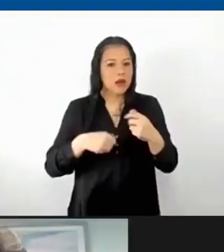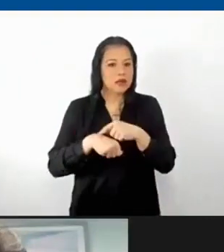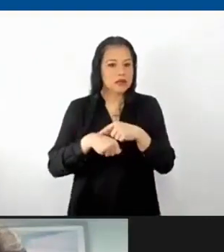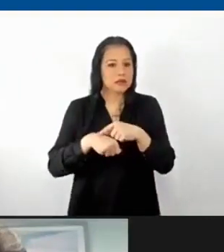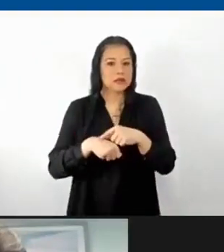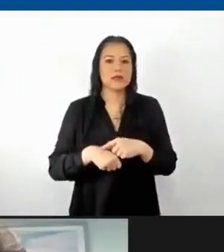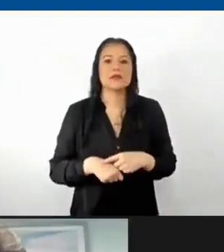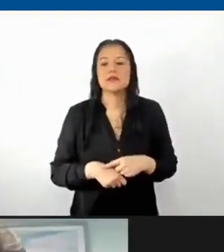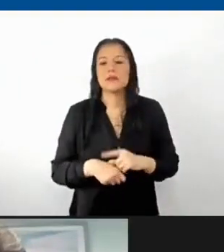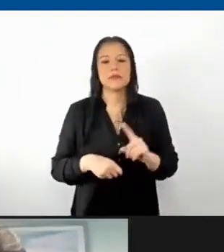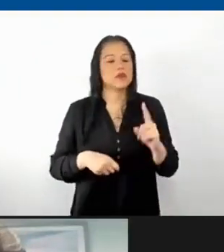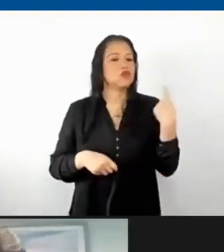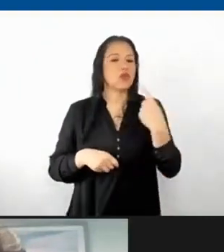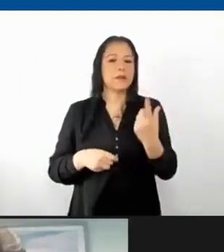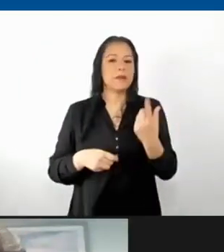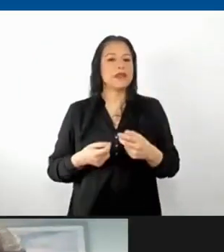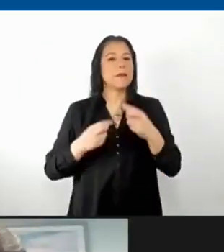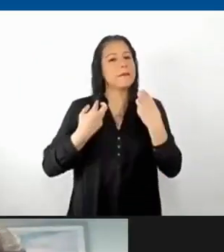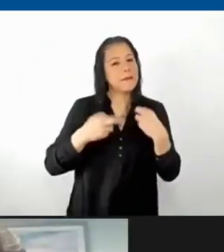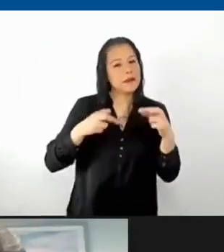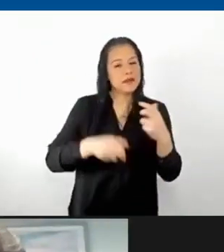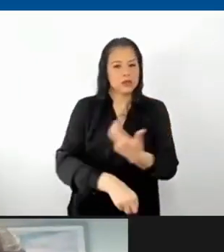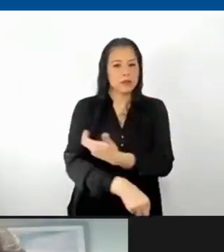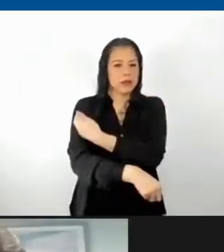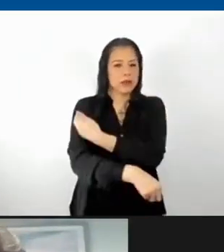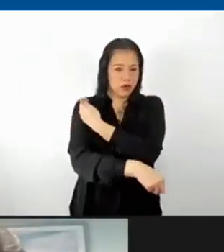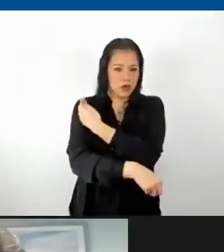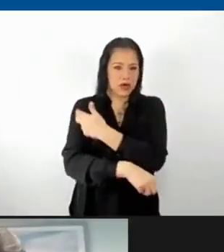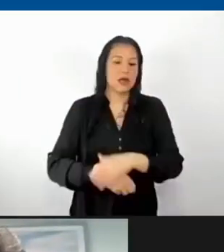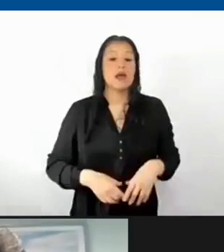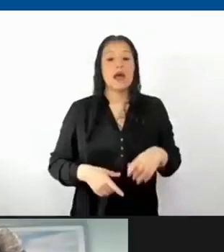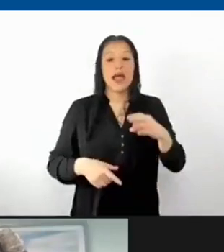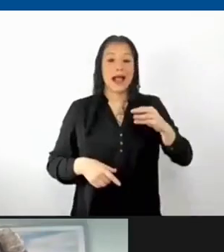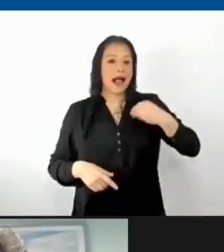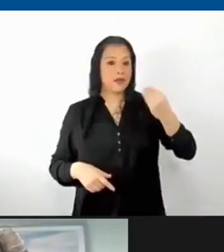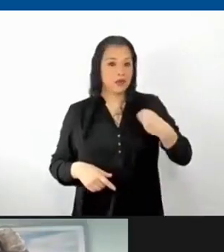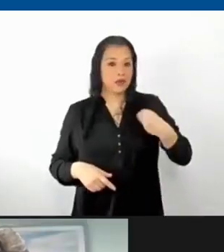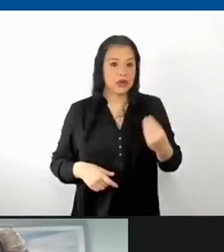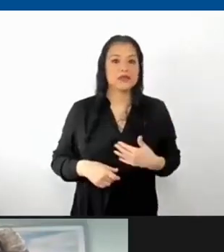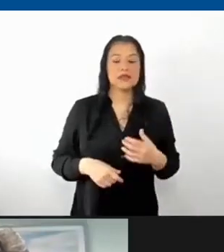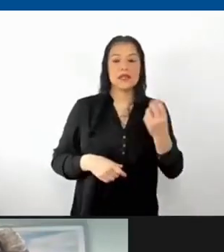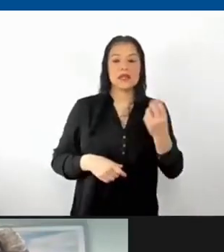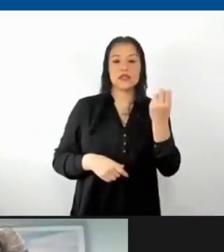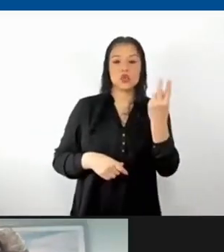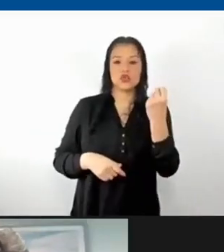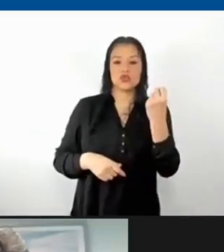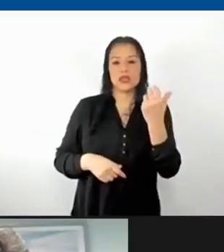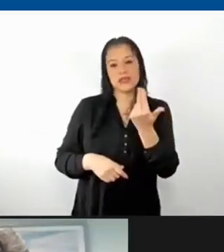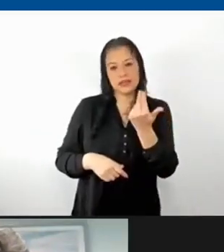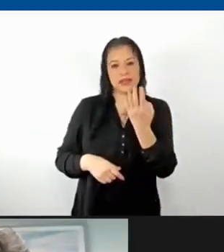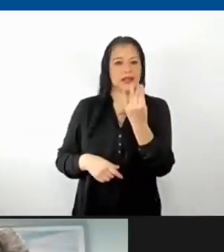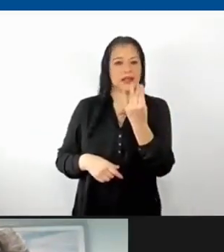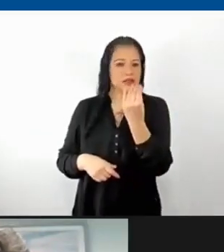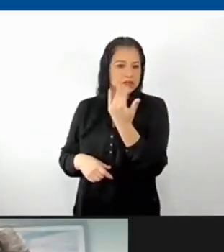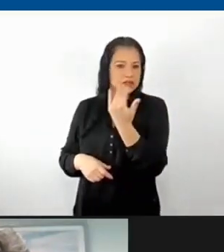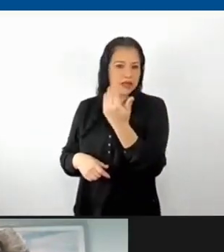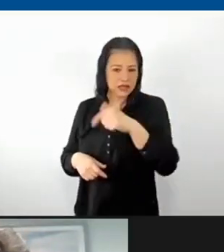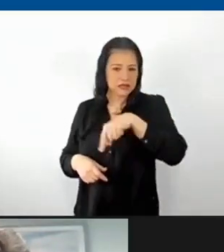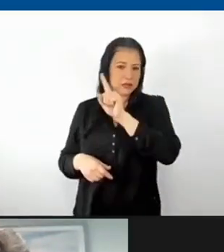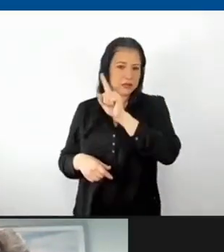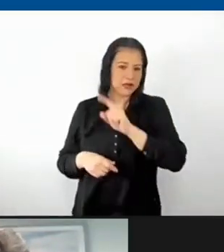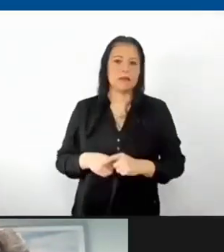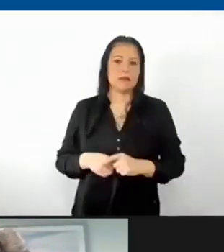solamente hay licencia para vacunas en adolescentes de 12 años para arriba, nada más. 12 años